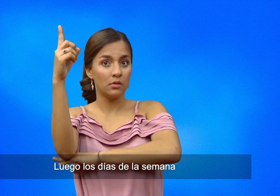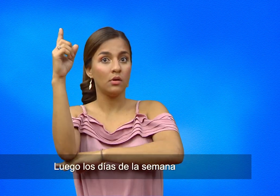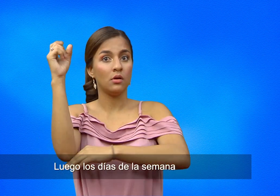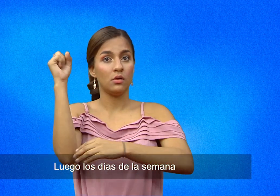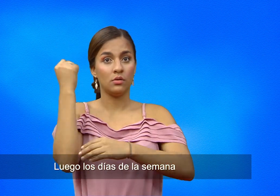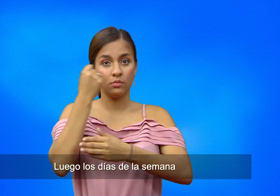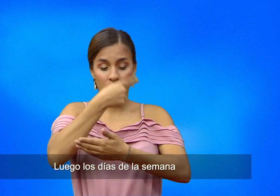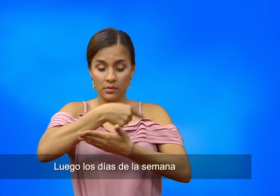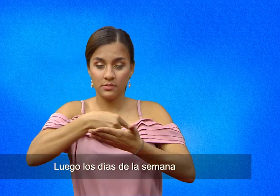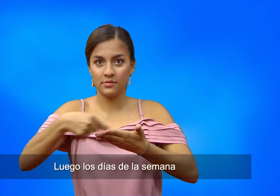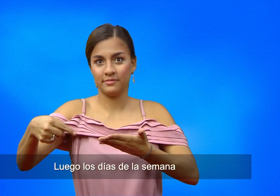los días de la semana